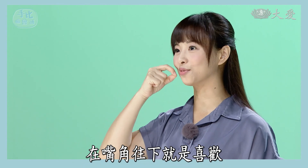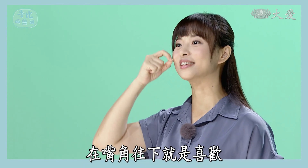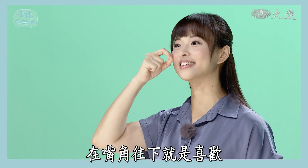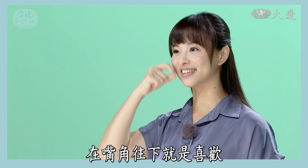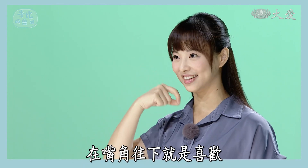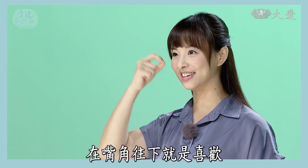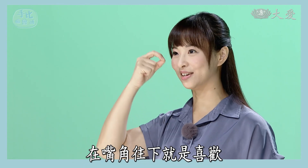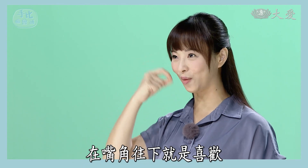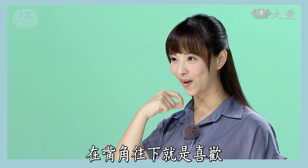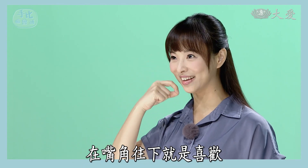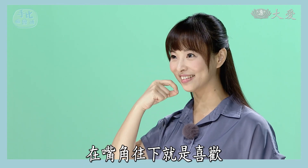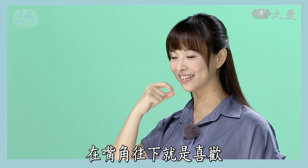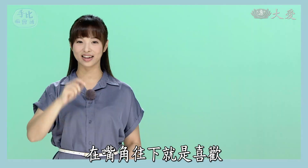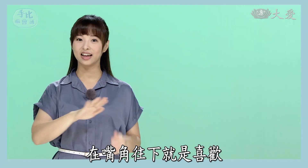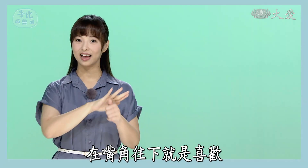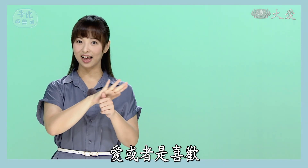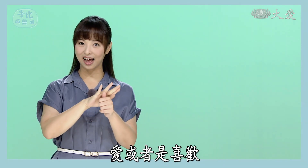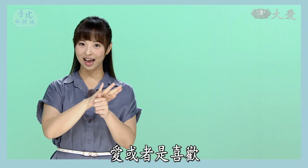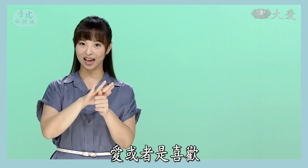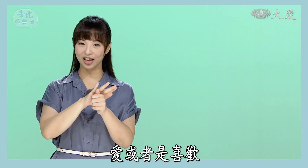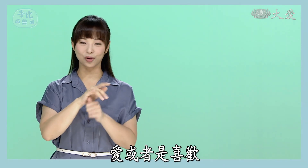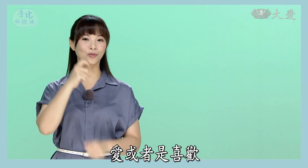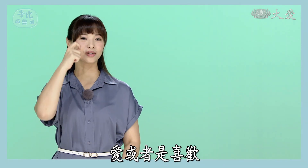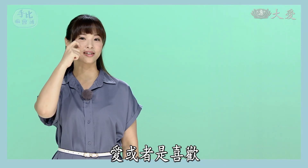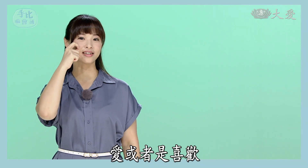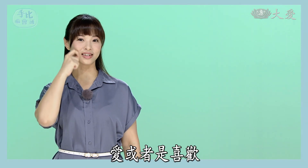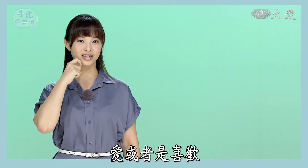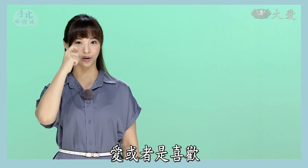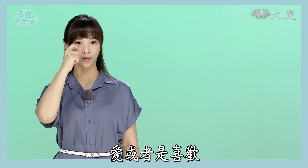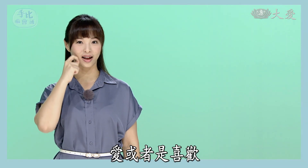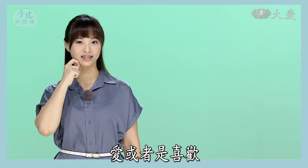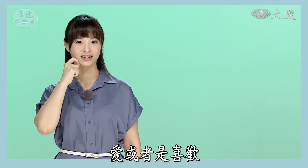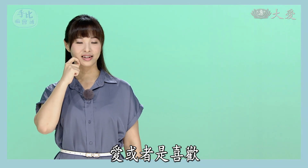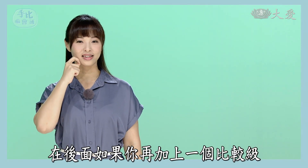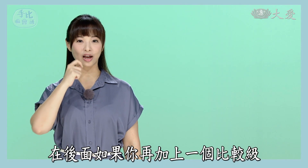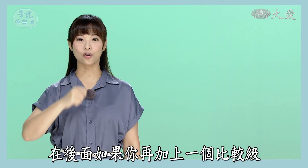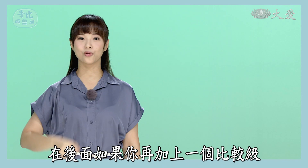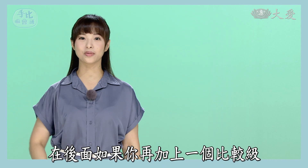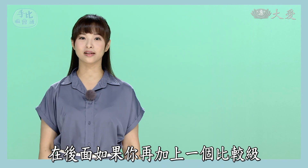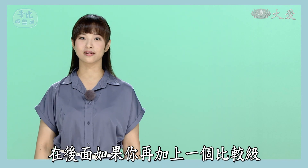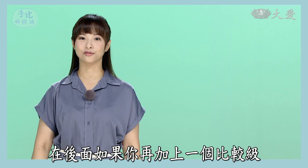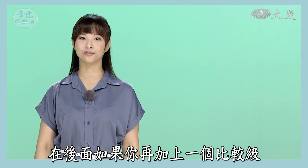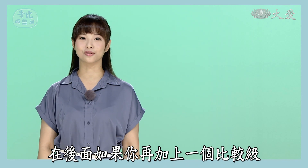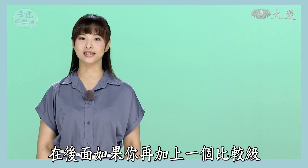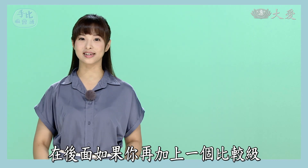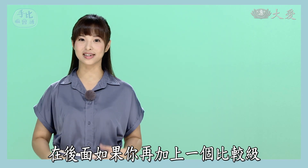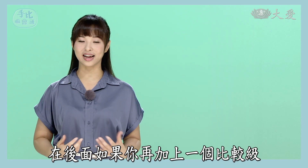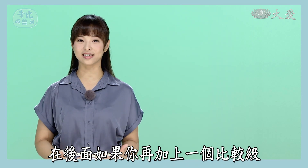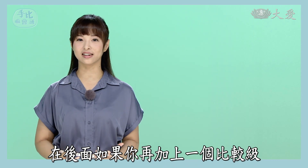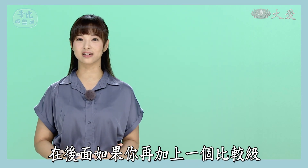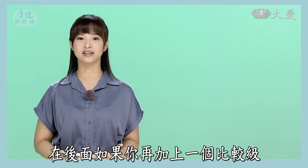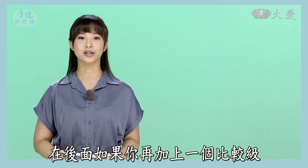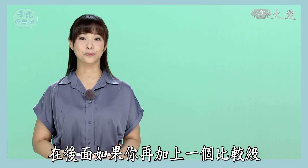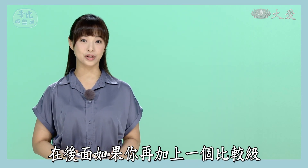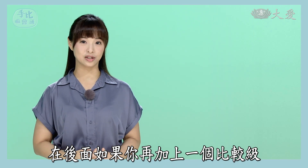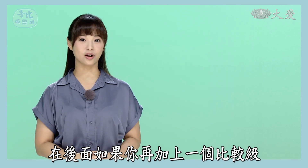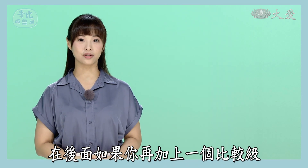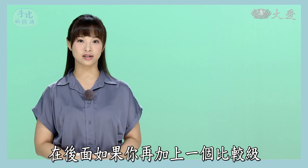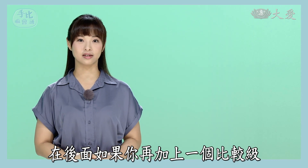是喜欢。爱或者是喜欢在后面呢，如果你再加上一个比较级